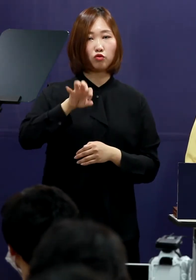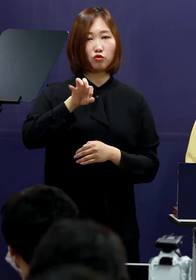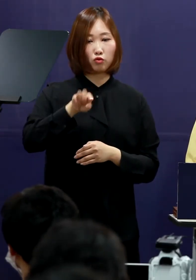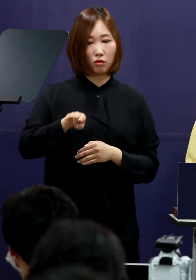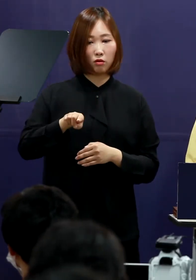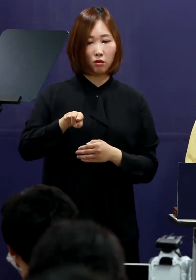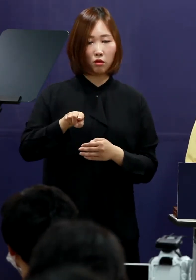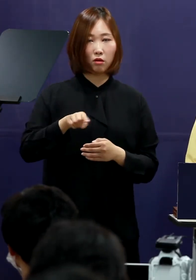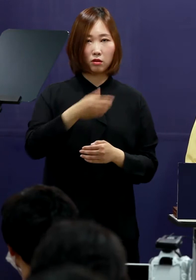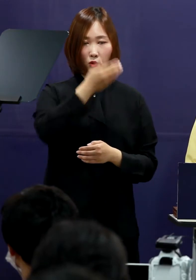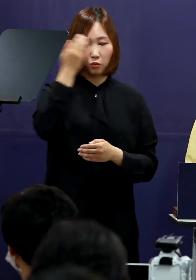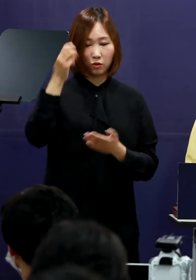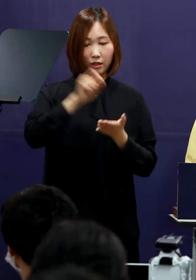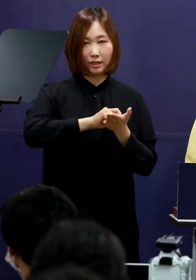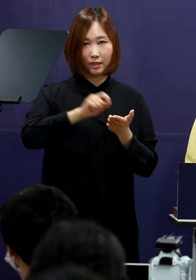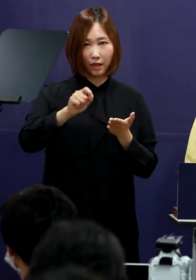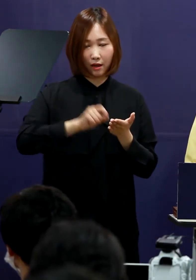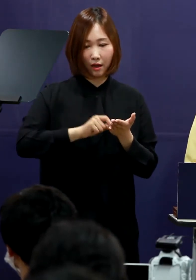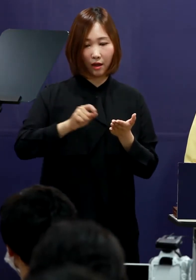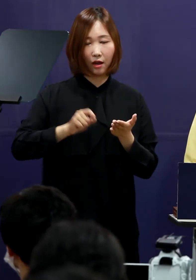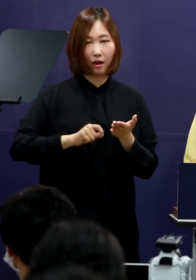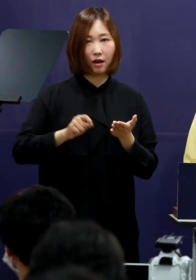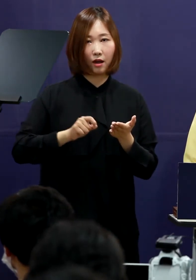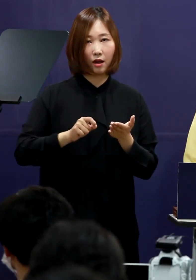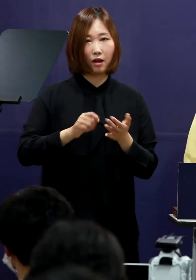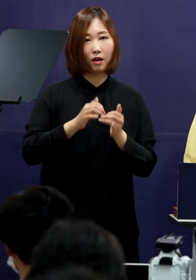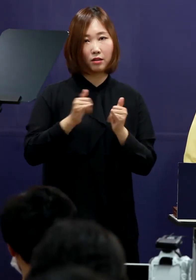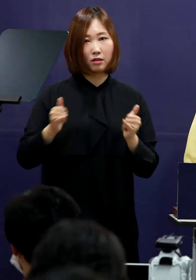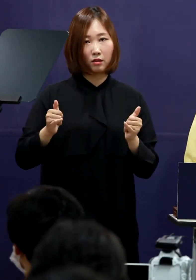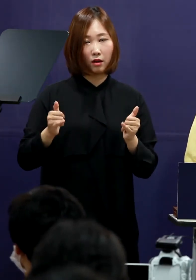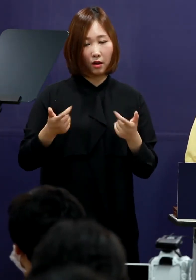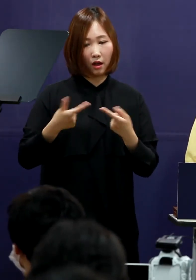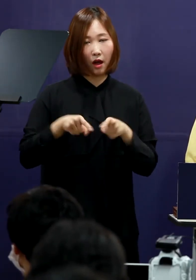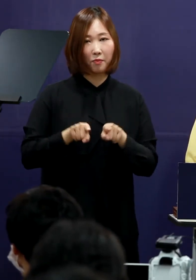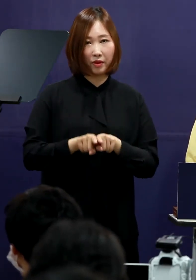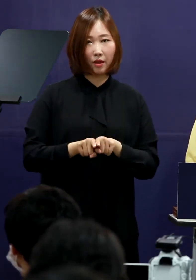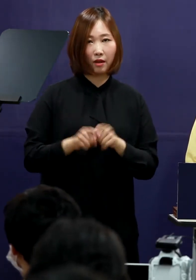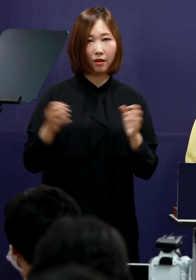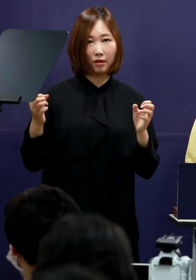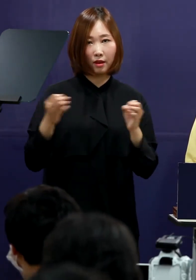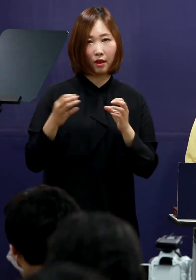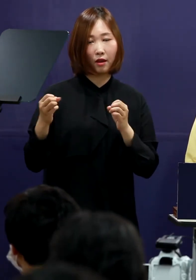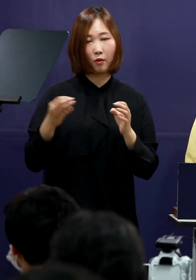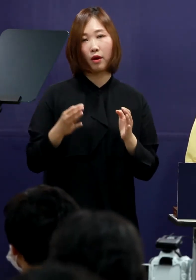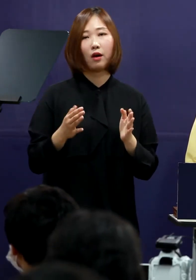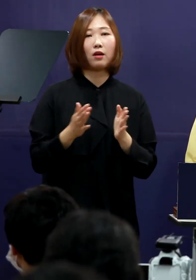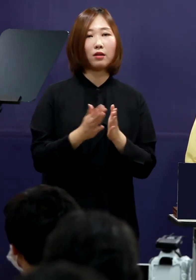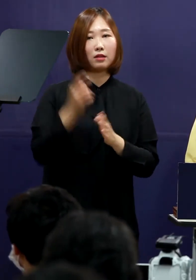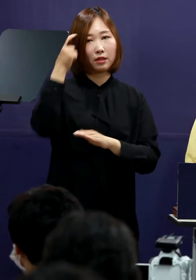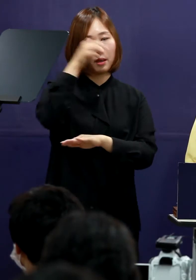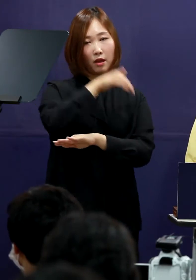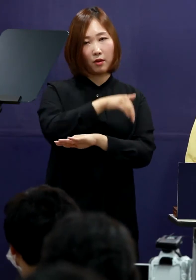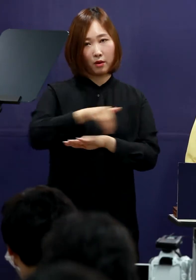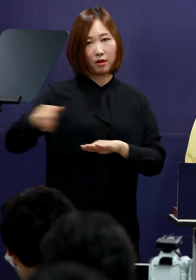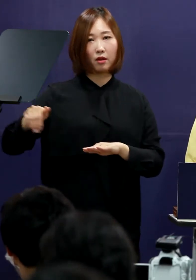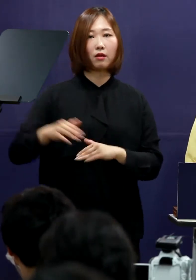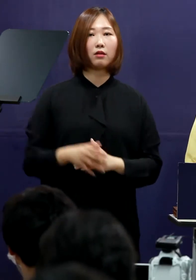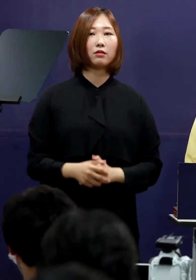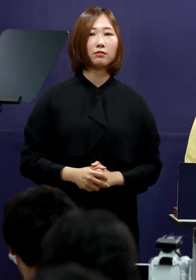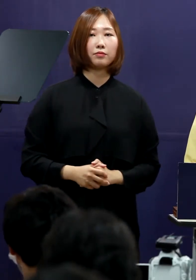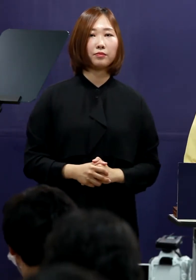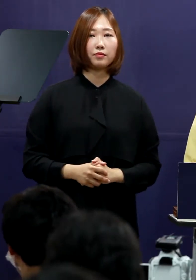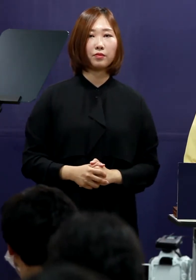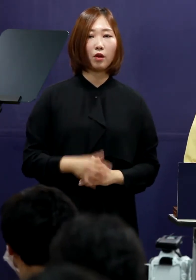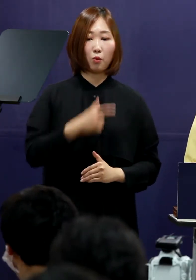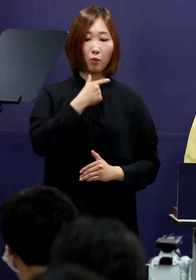등과 대화를 진행할 계획입니다. 이 외에도 특별히 대화를 원하시는 이런